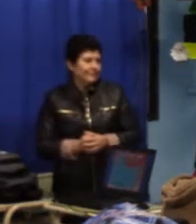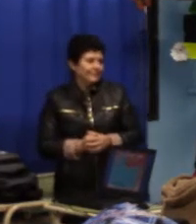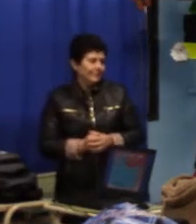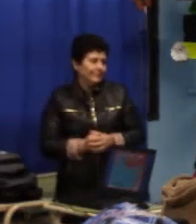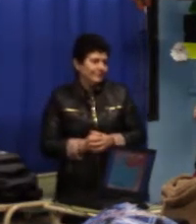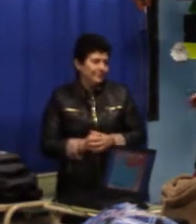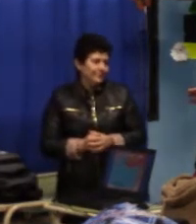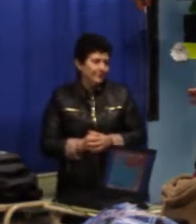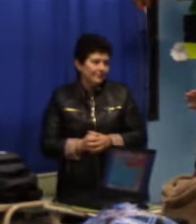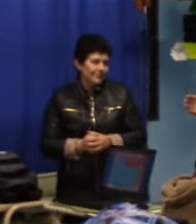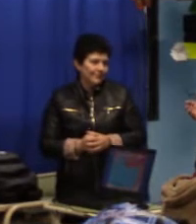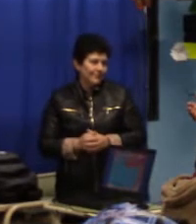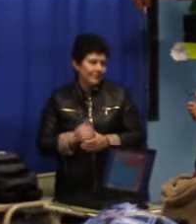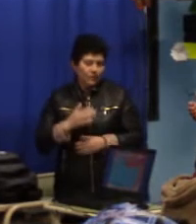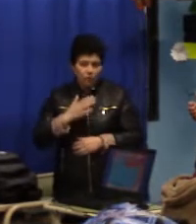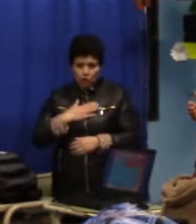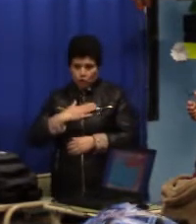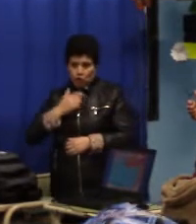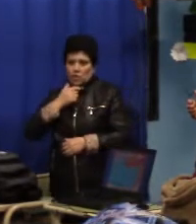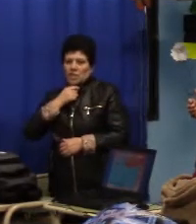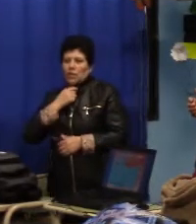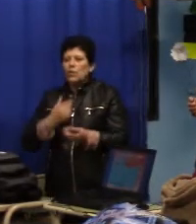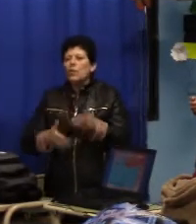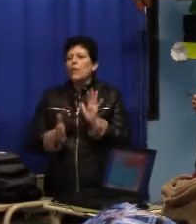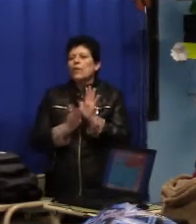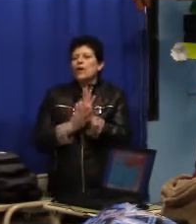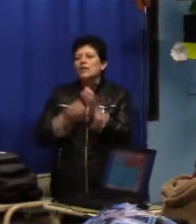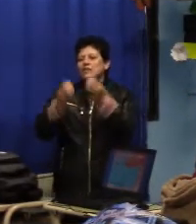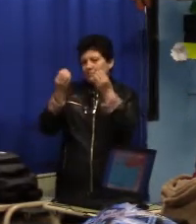En esas palabras, yo lo que quiero buscarles es que